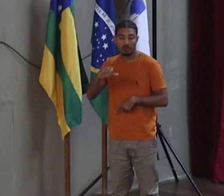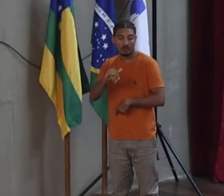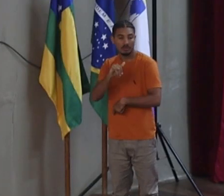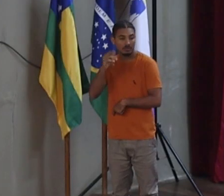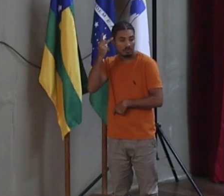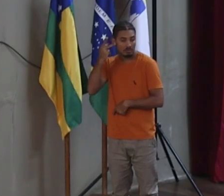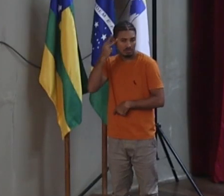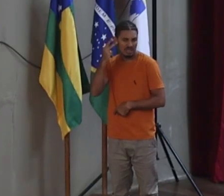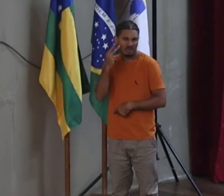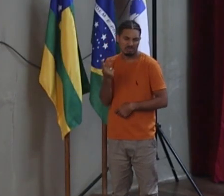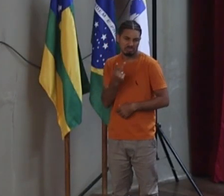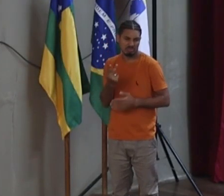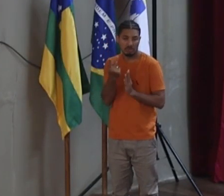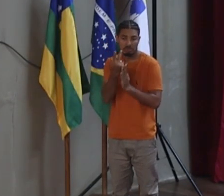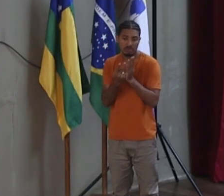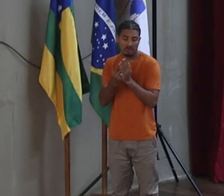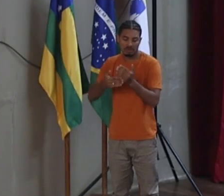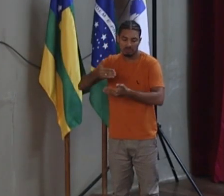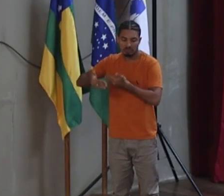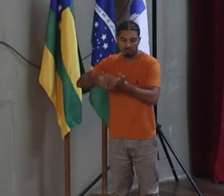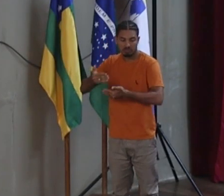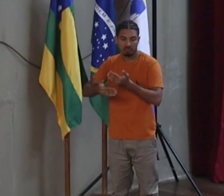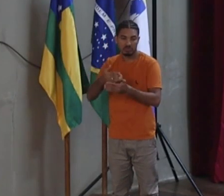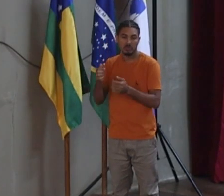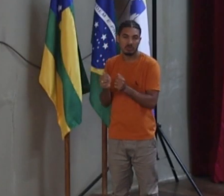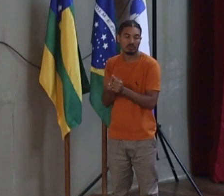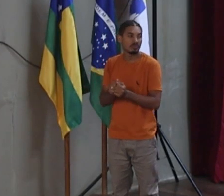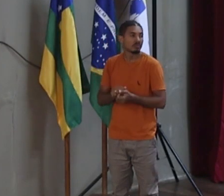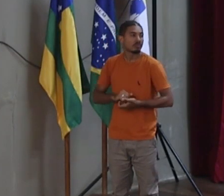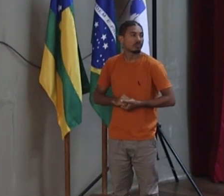2 programas que estavam em andamento, né? Os únicos programas.